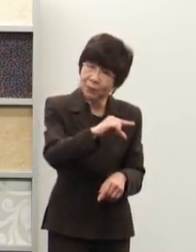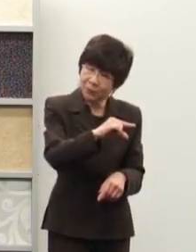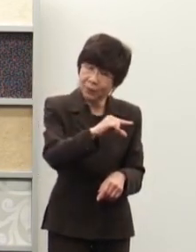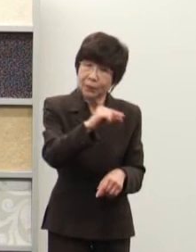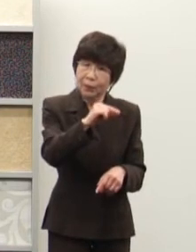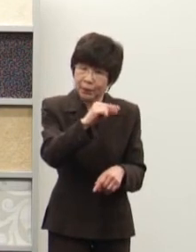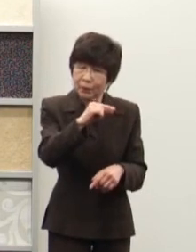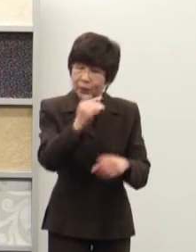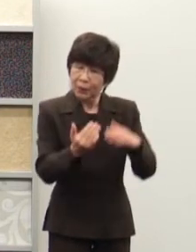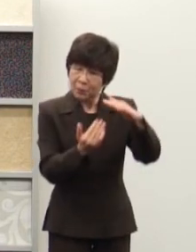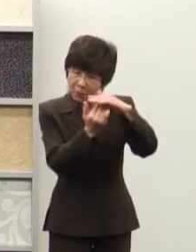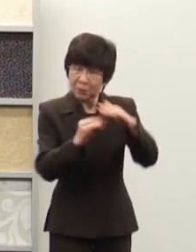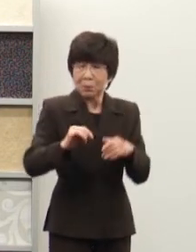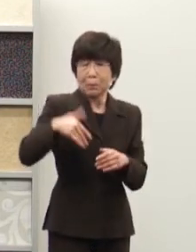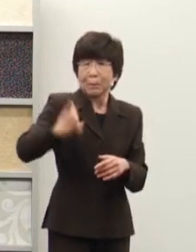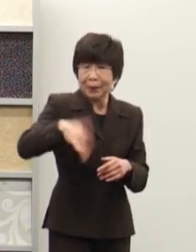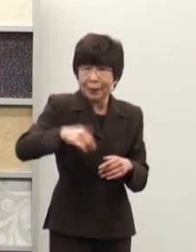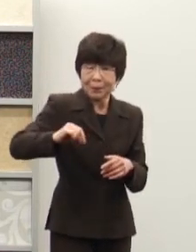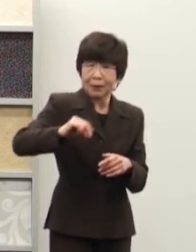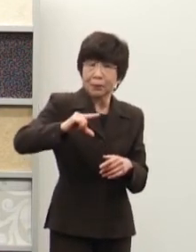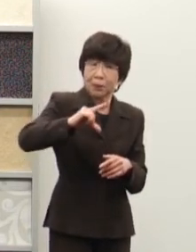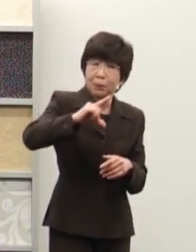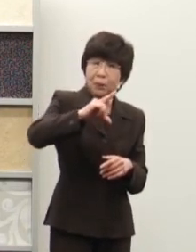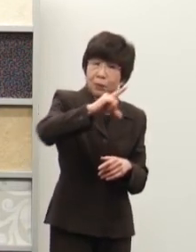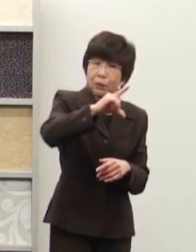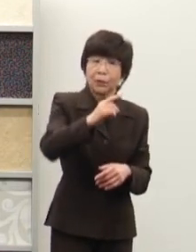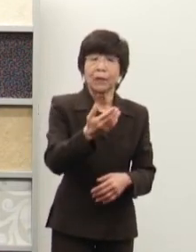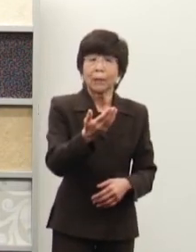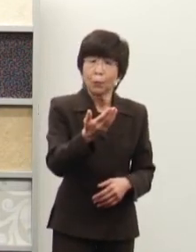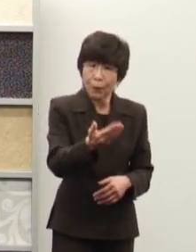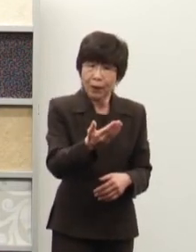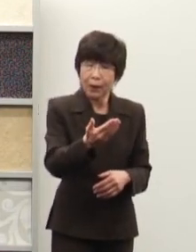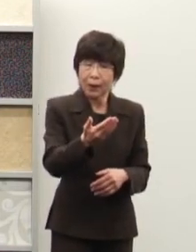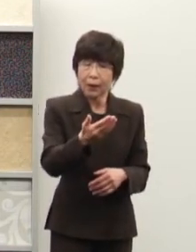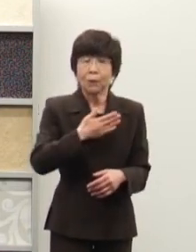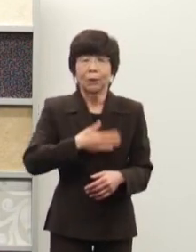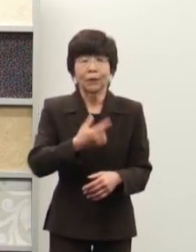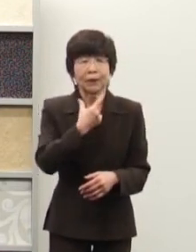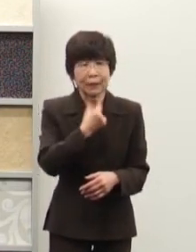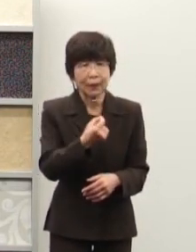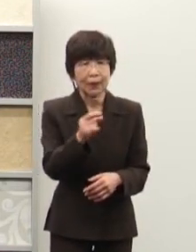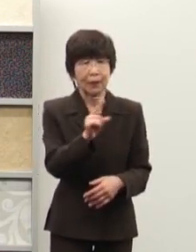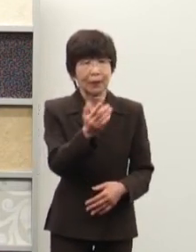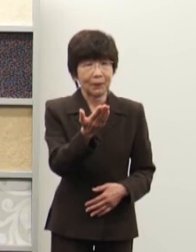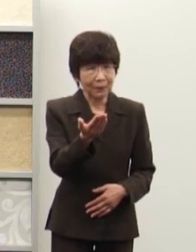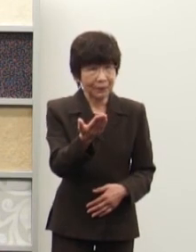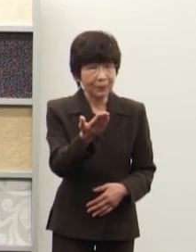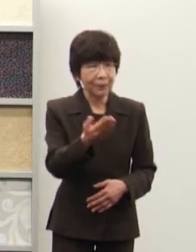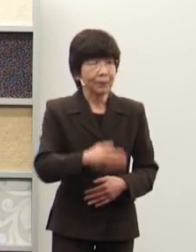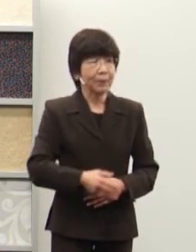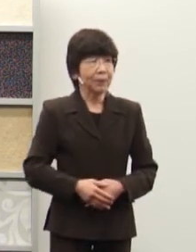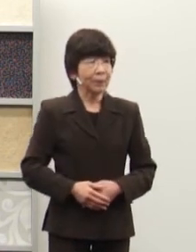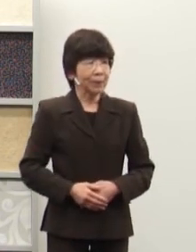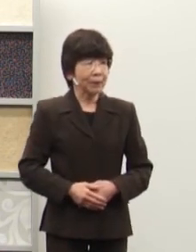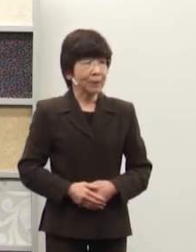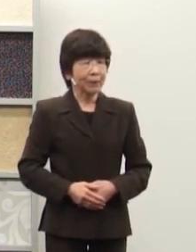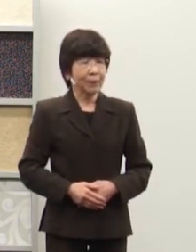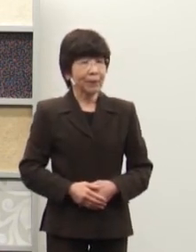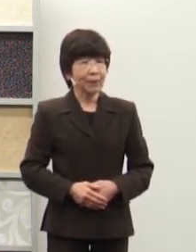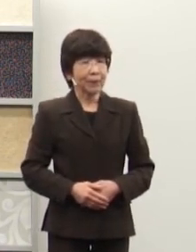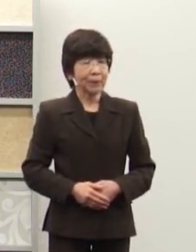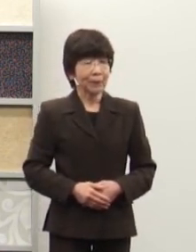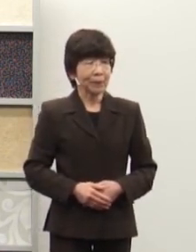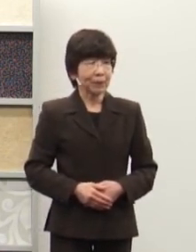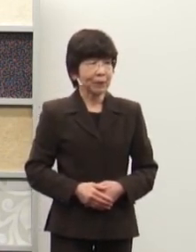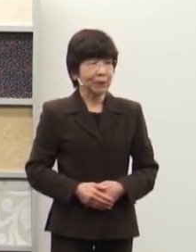囲内でピークが続いているっていう認識なのかどうか、まずそこを伺えたらと思うんですが、いかがでしょうか。 いや、